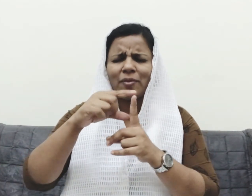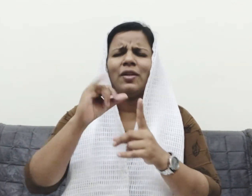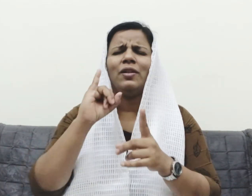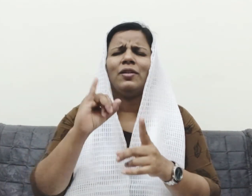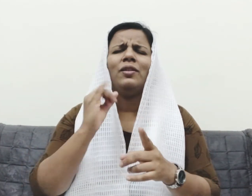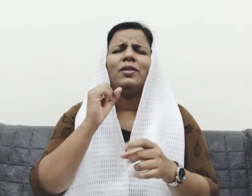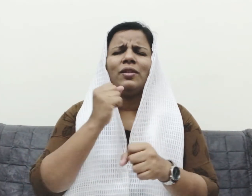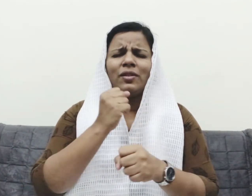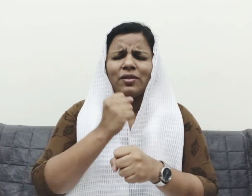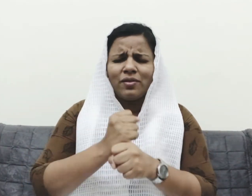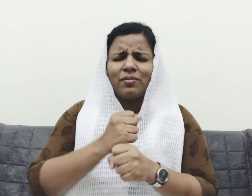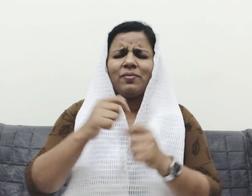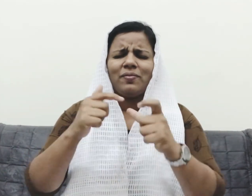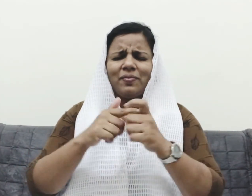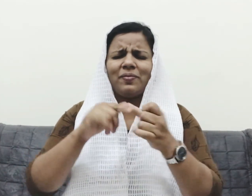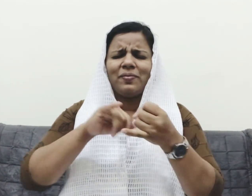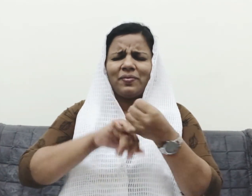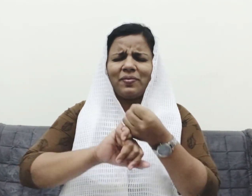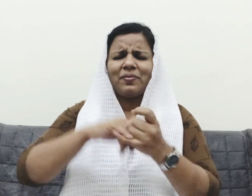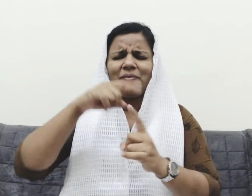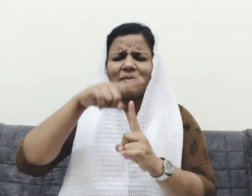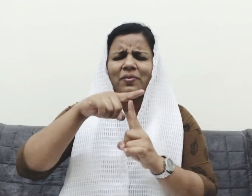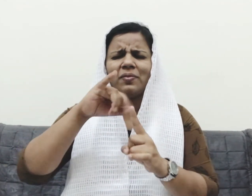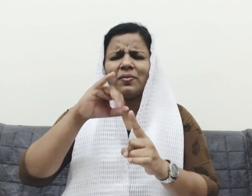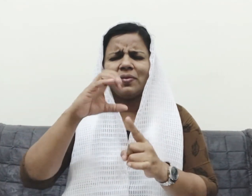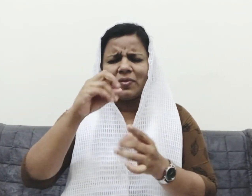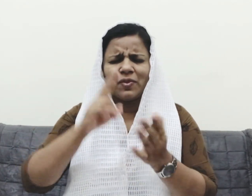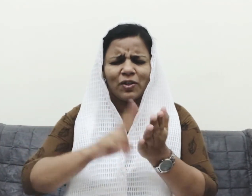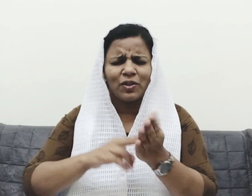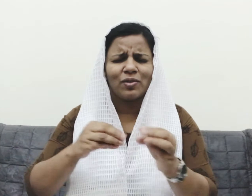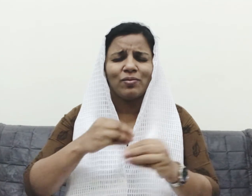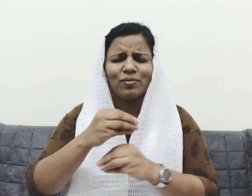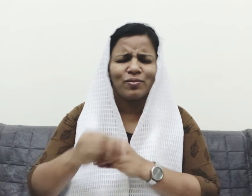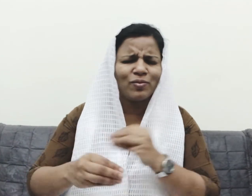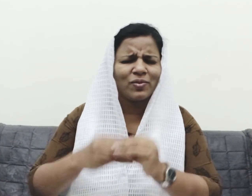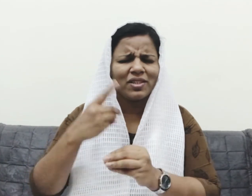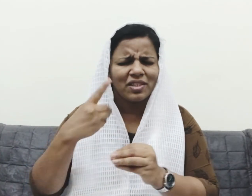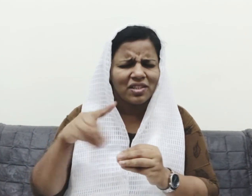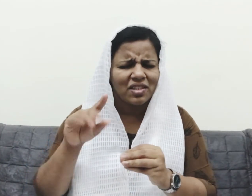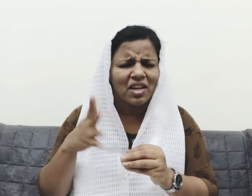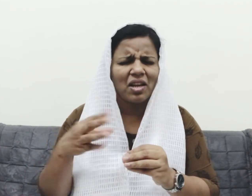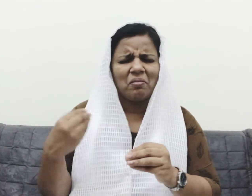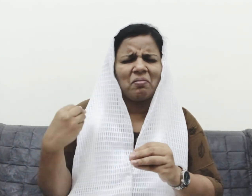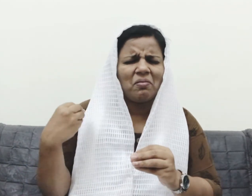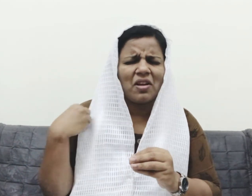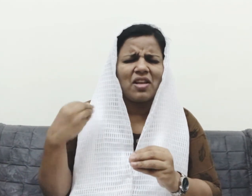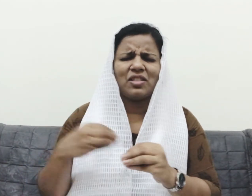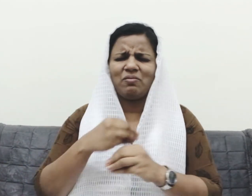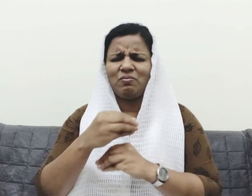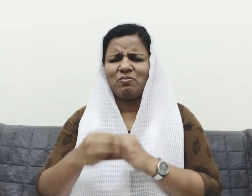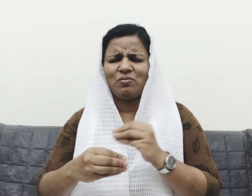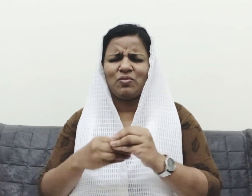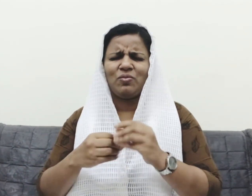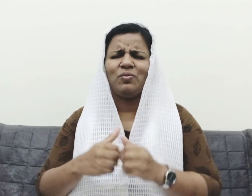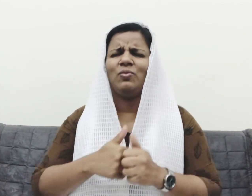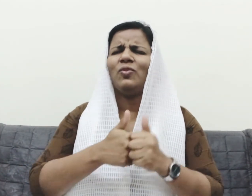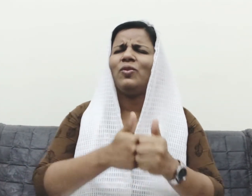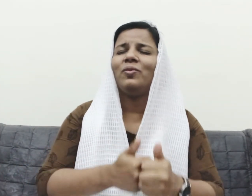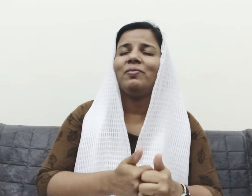ഡൈജസ്റ്റീവ് പ്രോബ്ലം താൽ ഭാരപ്പെടുന്നു, ഡൈജഷൻ നടക്കുന്നില്ല, പ്രോപ്പറായിട്ട് ഡൈജഷൻ നടക്കുന്നില്ല. ആമേൻ. അതിൻ്റെ ബുദ്ധിമുട്ടുകൾ, അതിൻ്റെ ആ